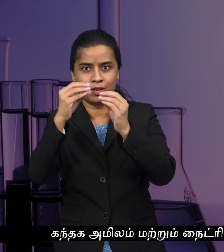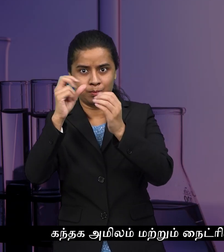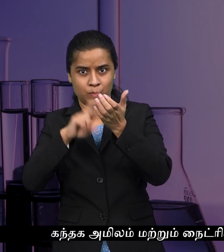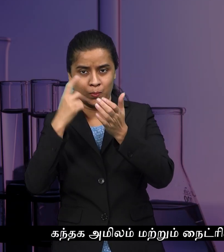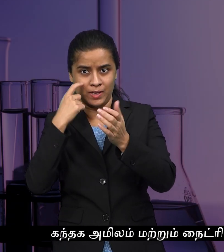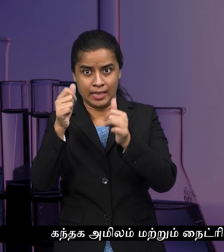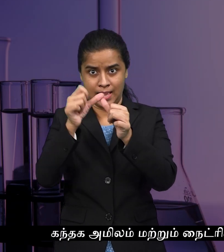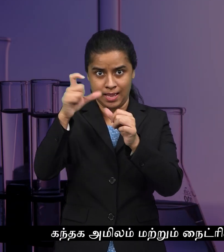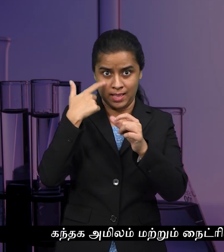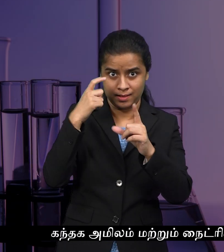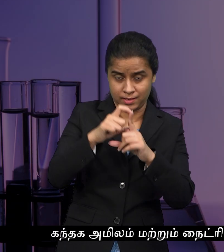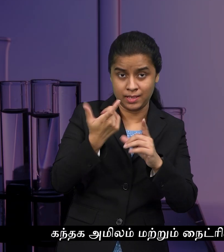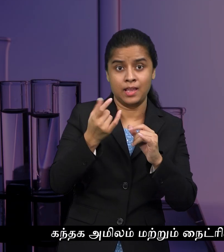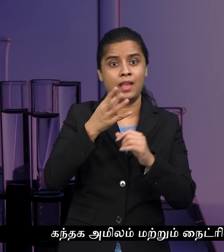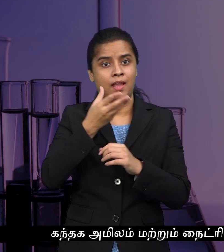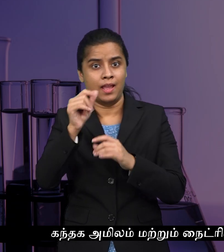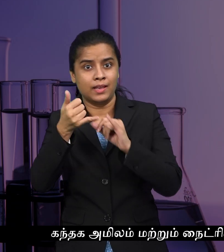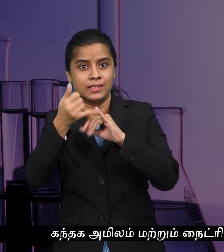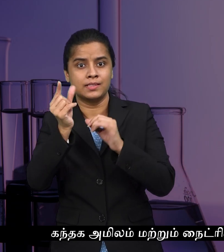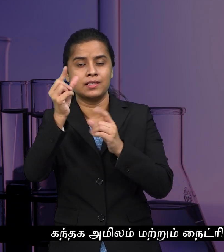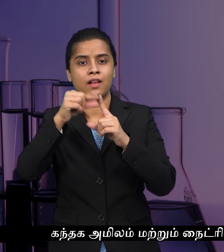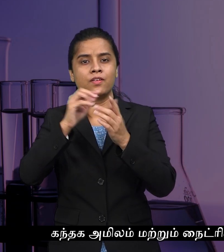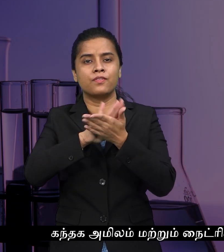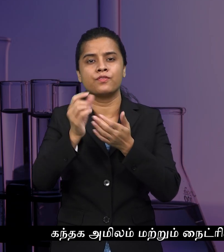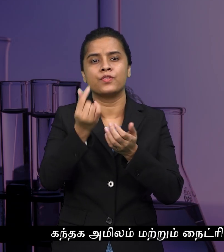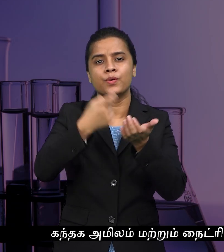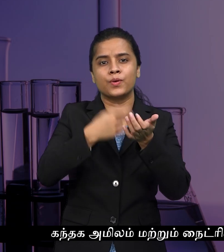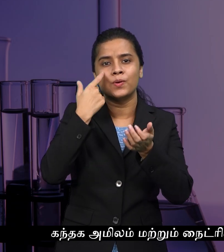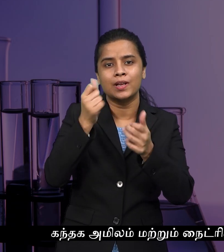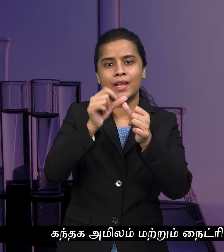கந்தக அமிலம் மற்றும் நைட்ரிக் அமிலம் மழை நீருடன் இணைந்ததாகும்.